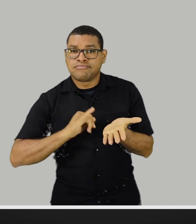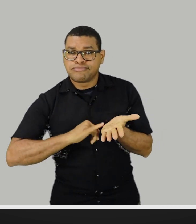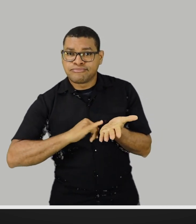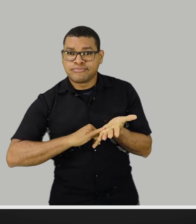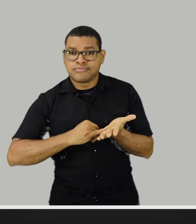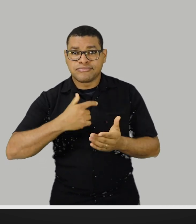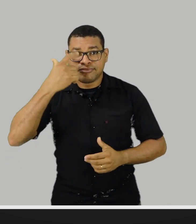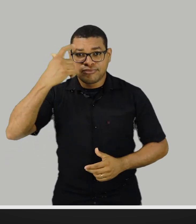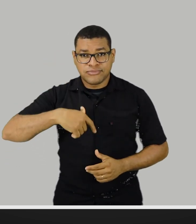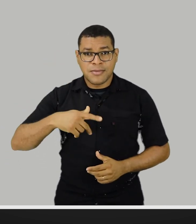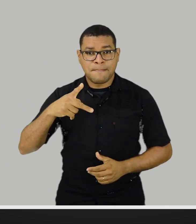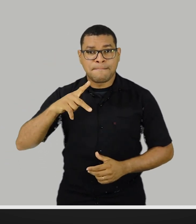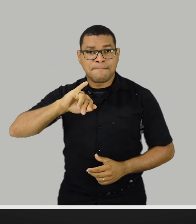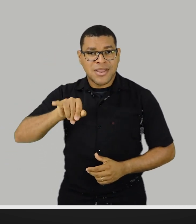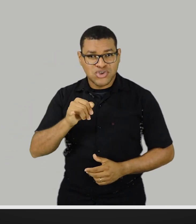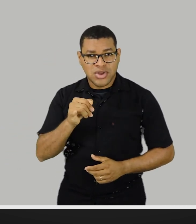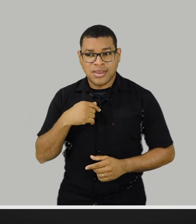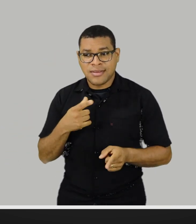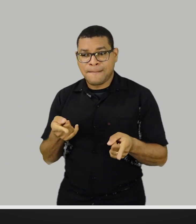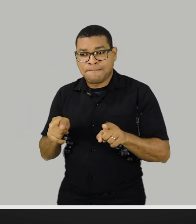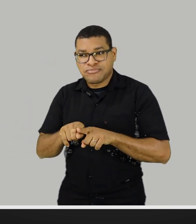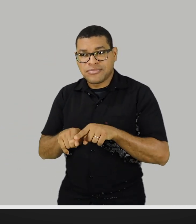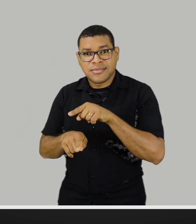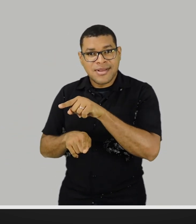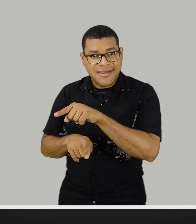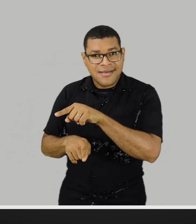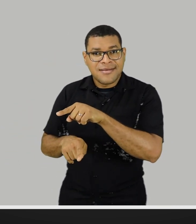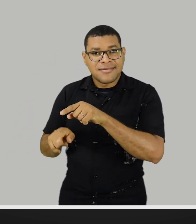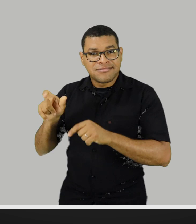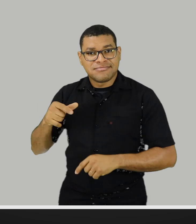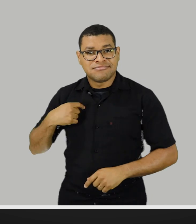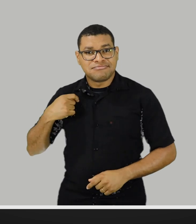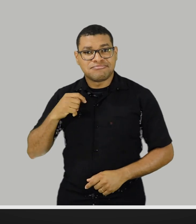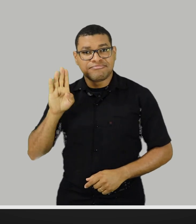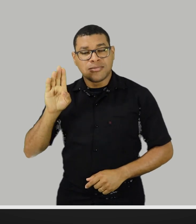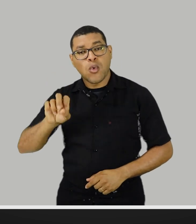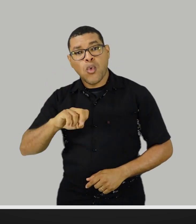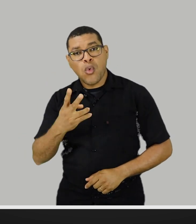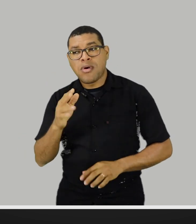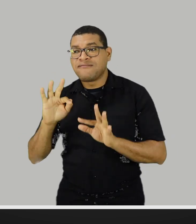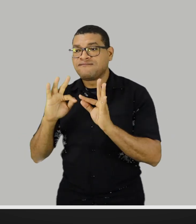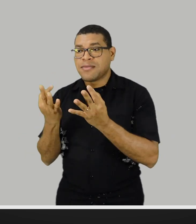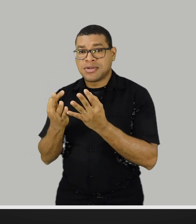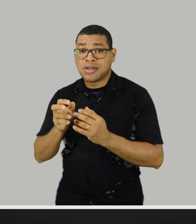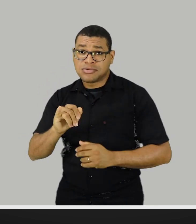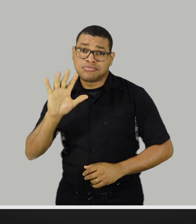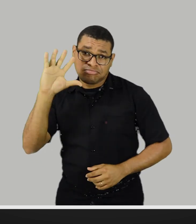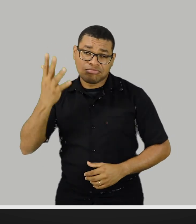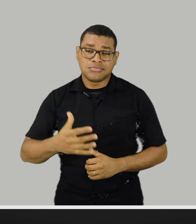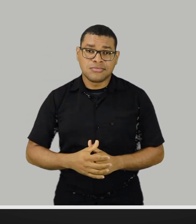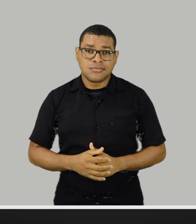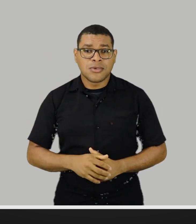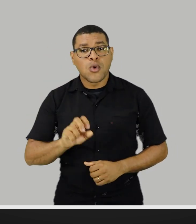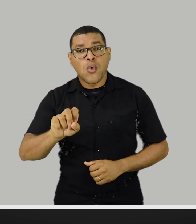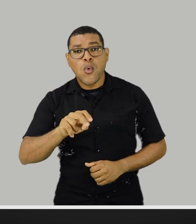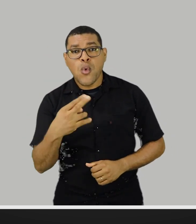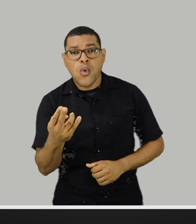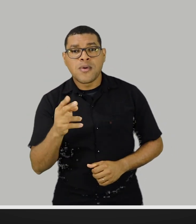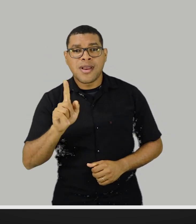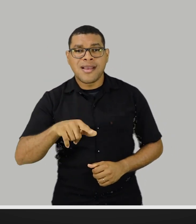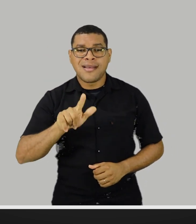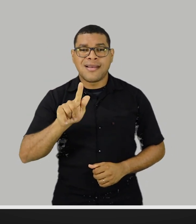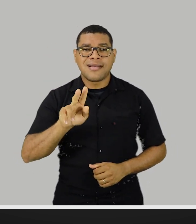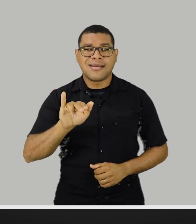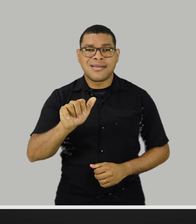vinculadas ao candidato ou a membros de sua família quando for o caso ou de guias de o vento ao